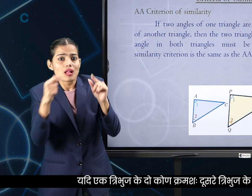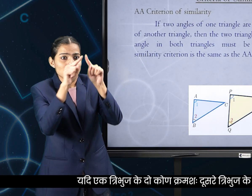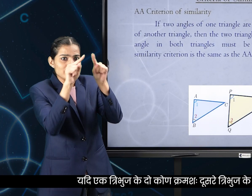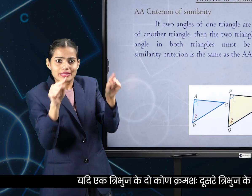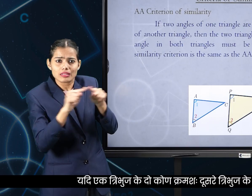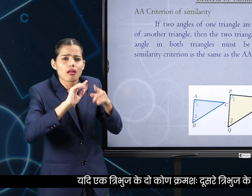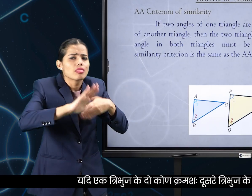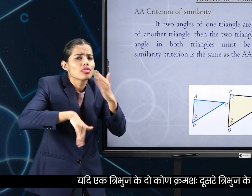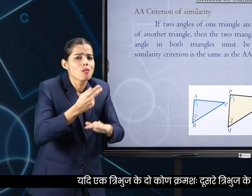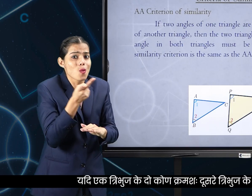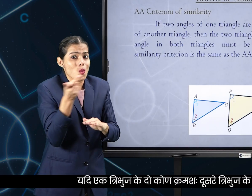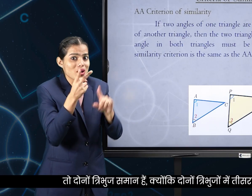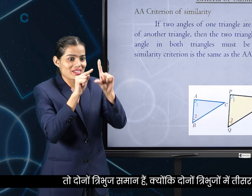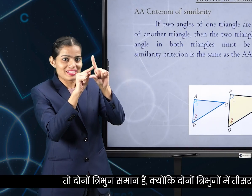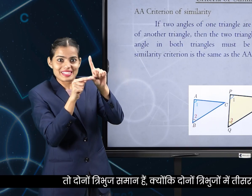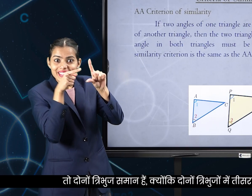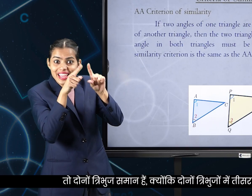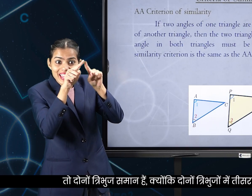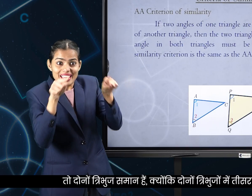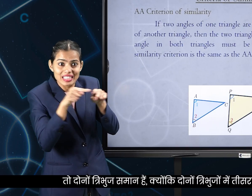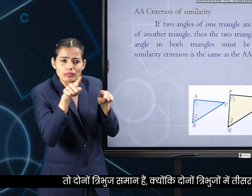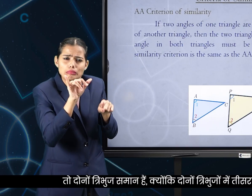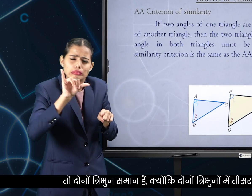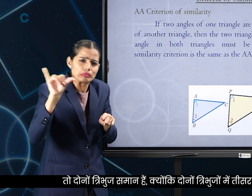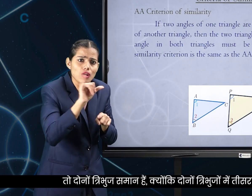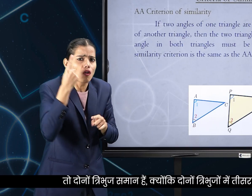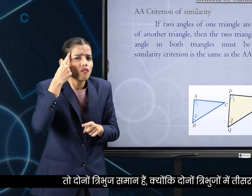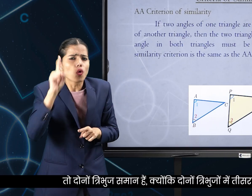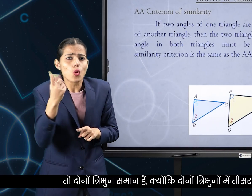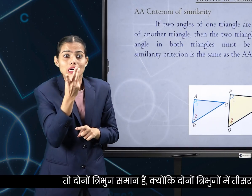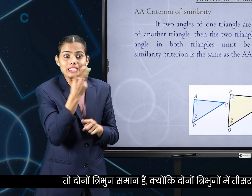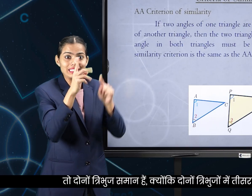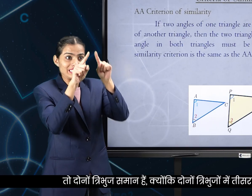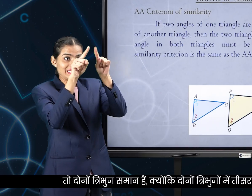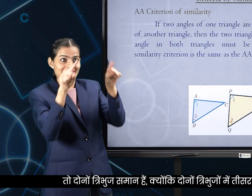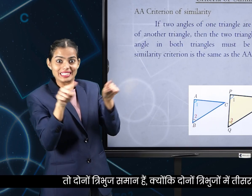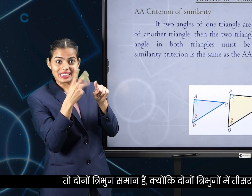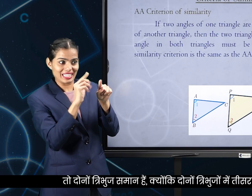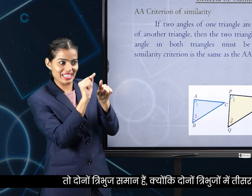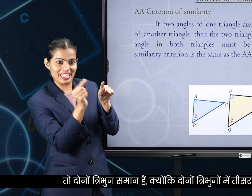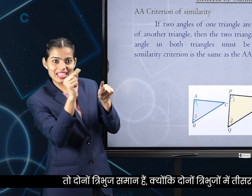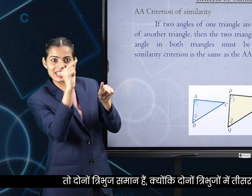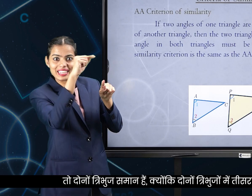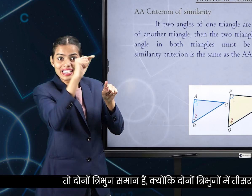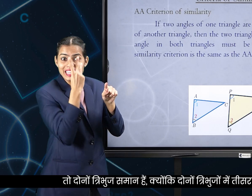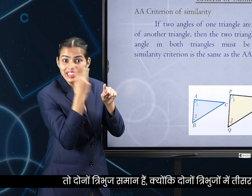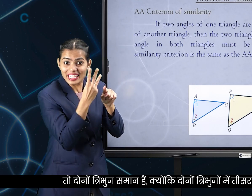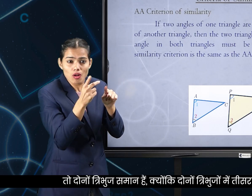है, तो दोनों त्रिभुज समान है, क्योंकि दोनों त्रिभुजों में तीसरा कोण बराबर